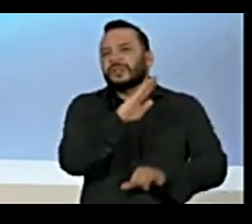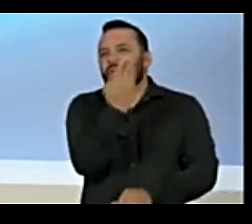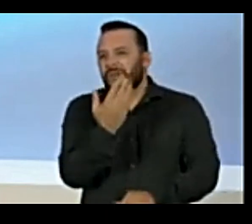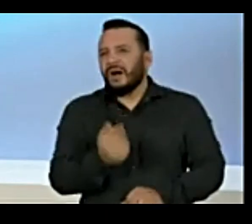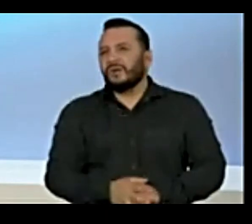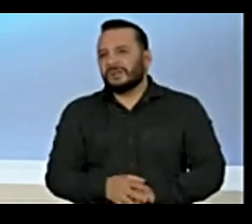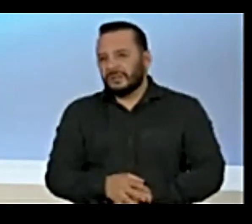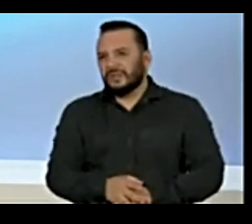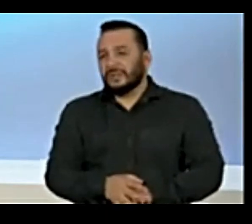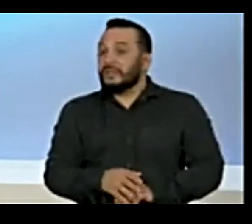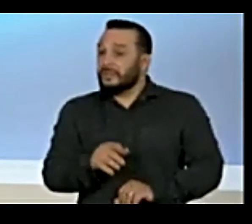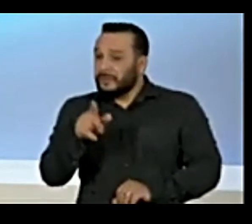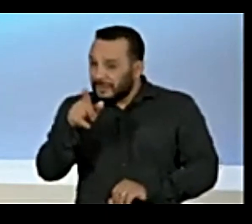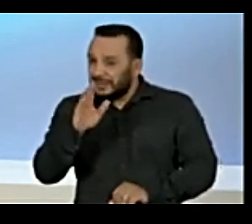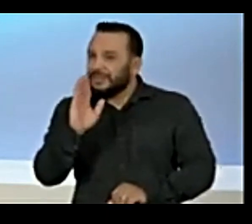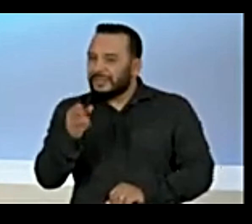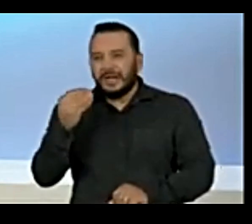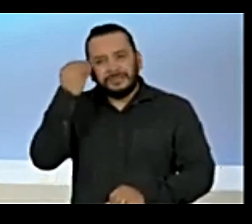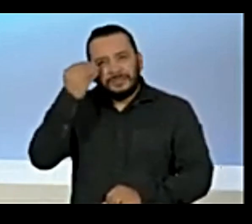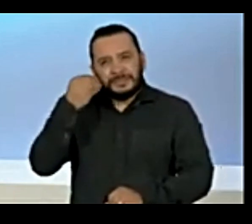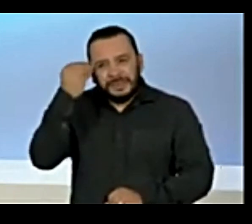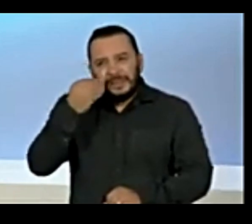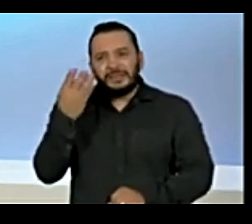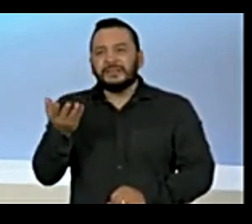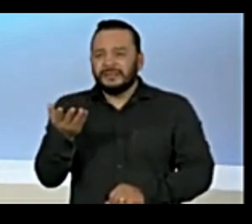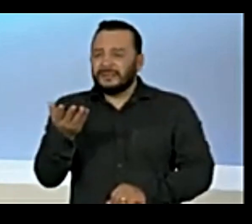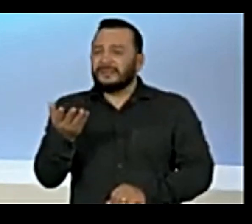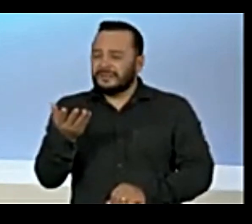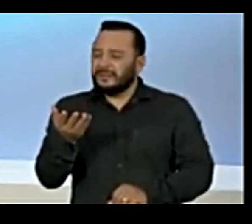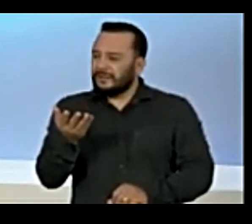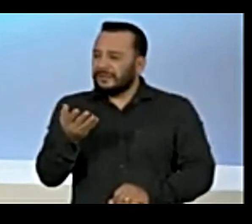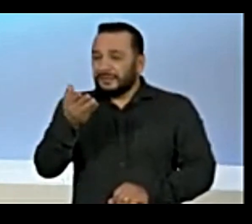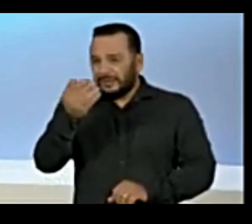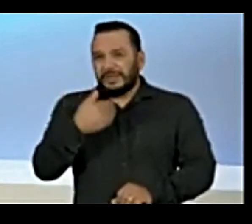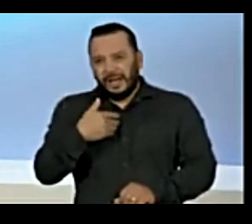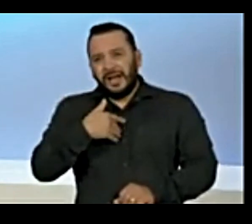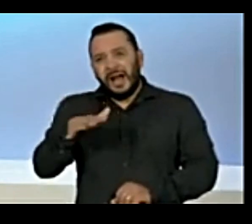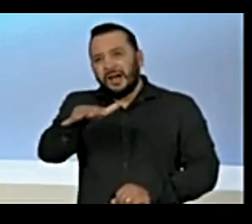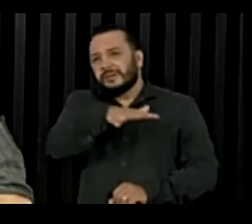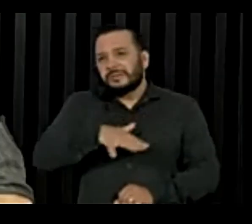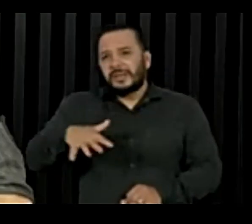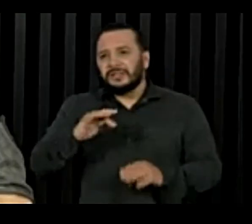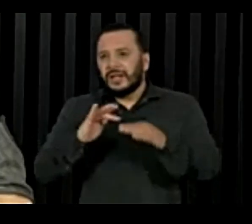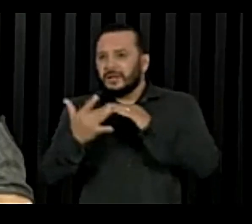transita tão bem, que poderiam tornar esse ambiente um pouco mais saudável?